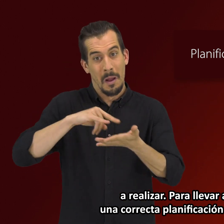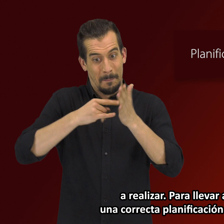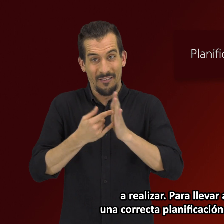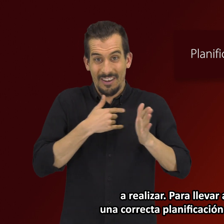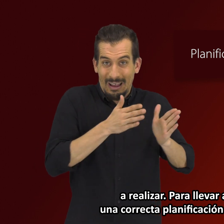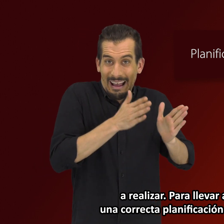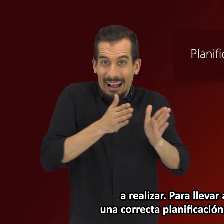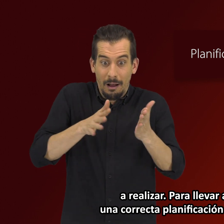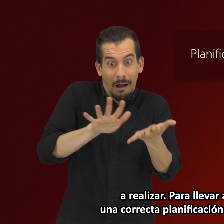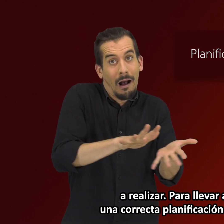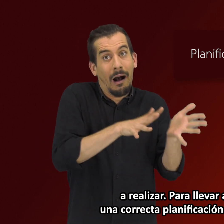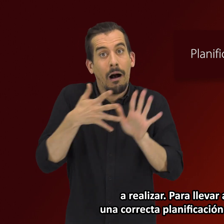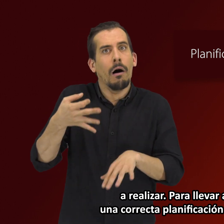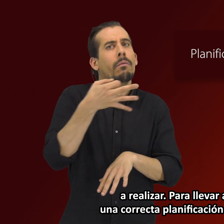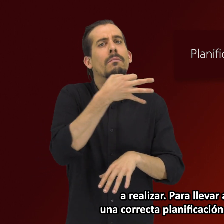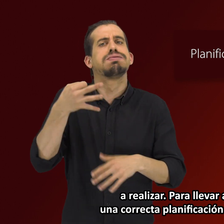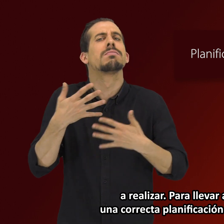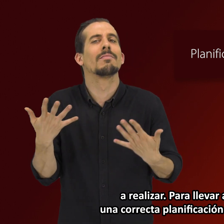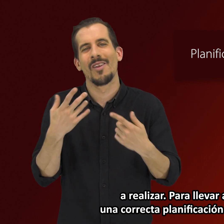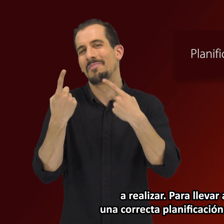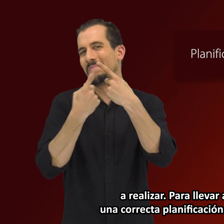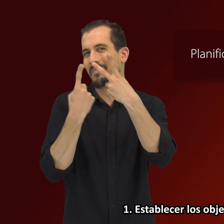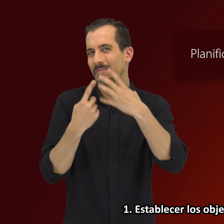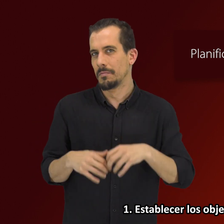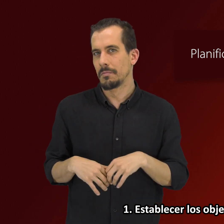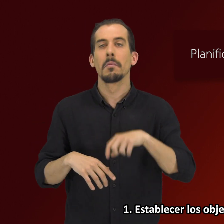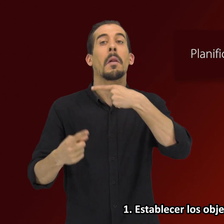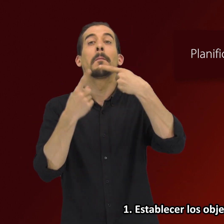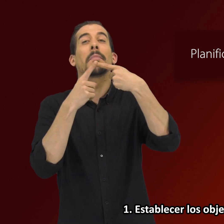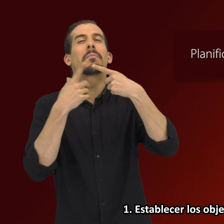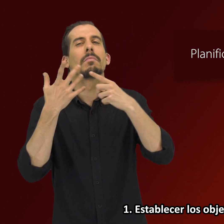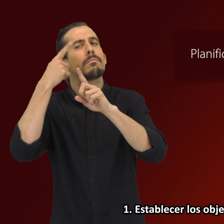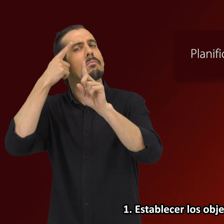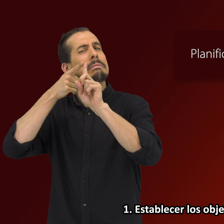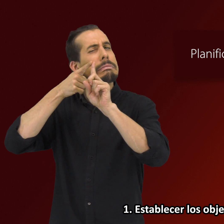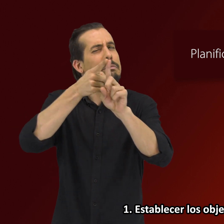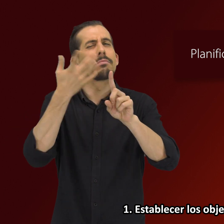una correcta planificación debemos 1. Establecer los objetivos.